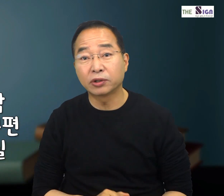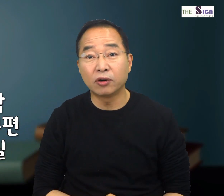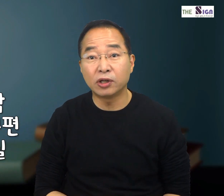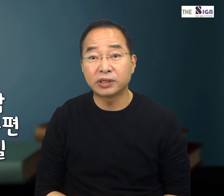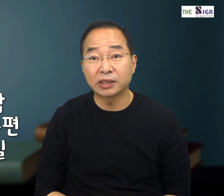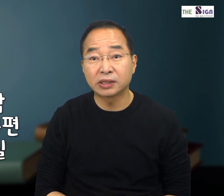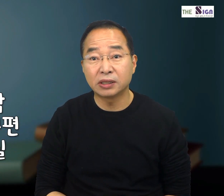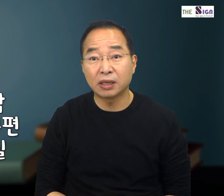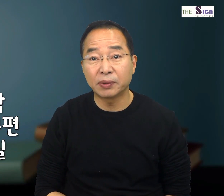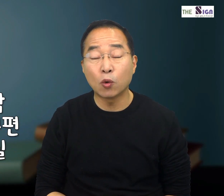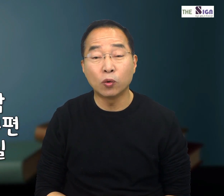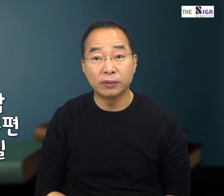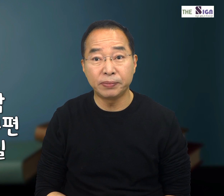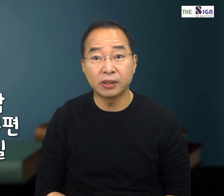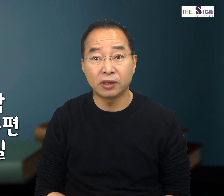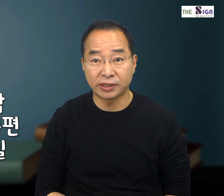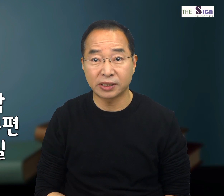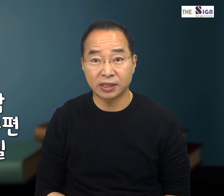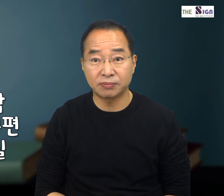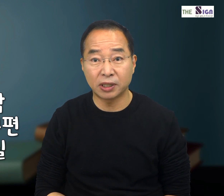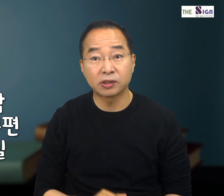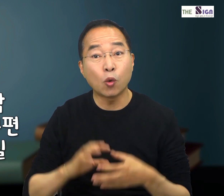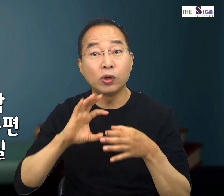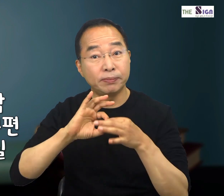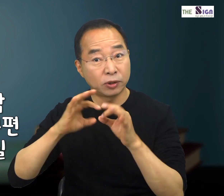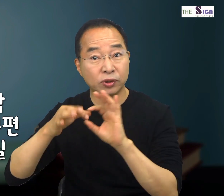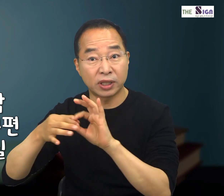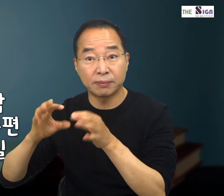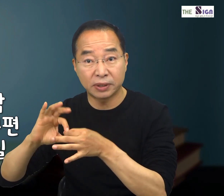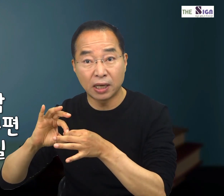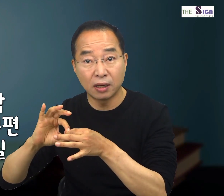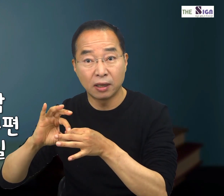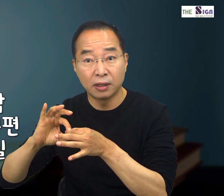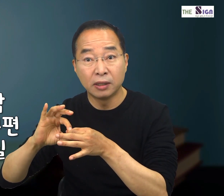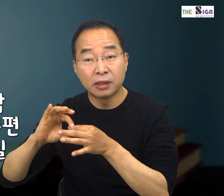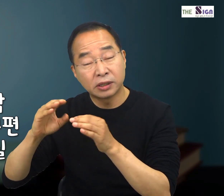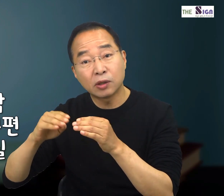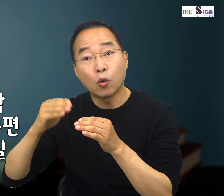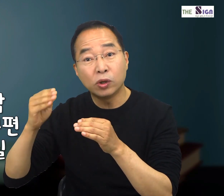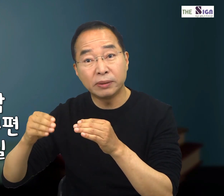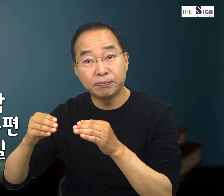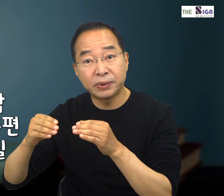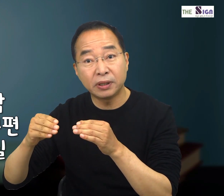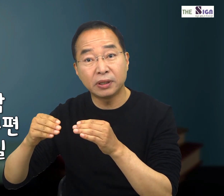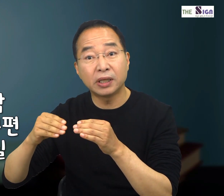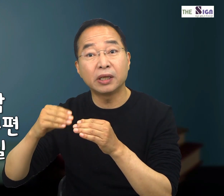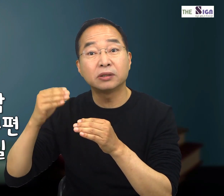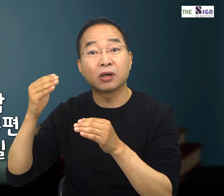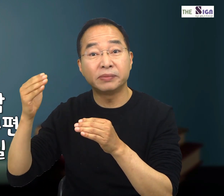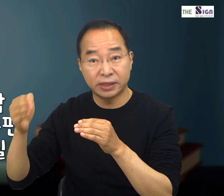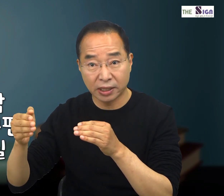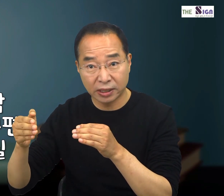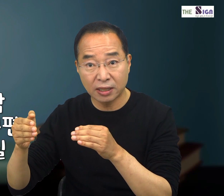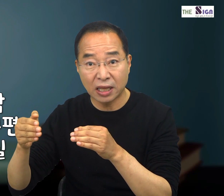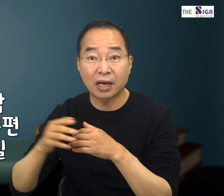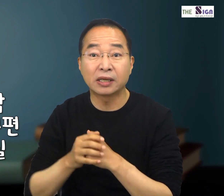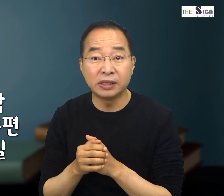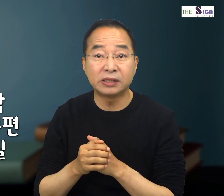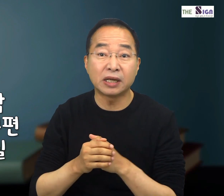걸 연상시키냐면 올림픽을 연상시킵니다. 그래서 올림픽도 이렇게 합니다. 그래서 올림픽이 처음 시작된 나라, 그리스 할